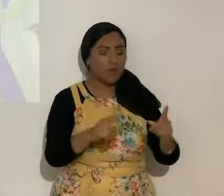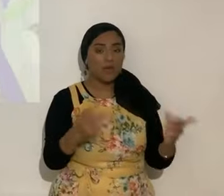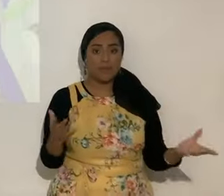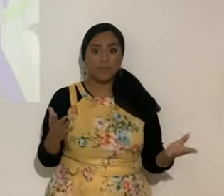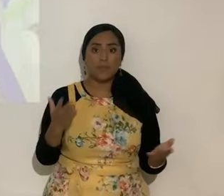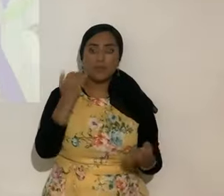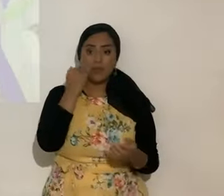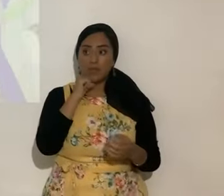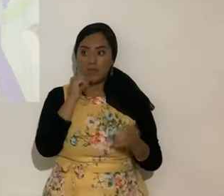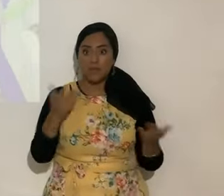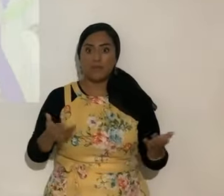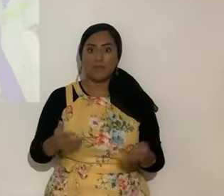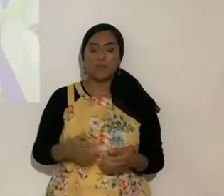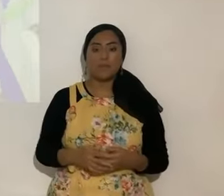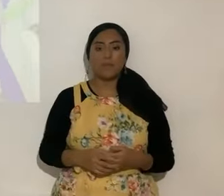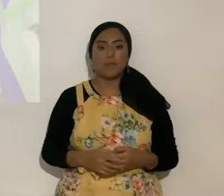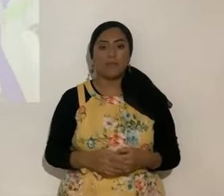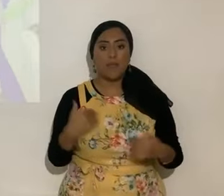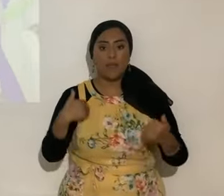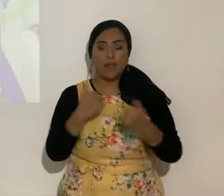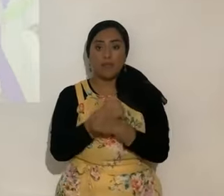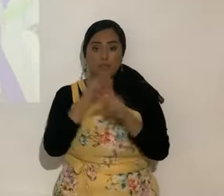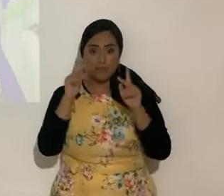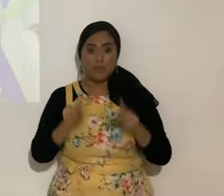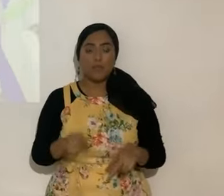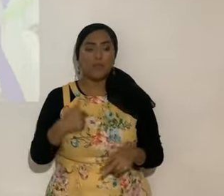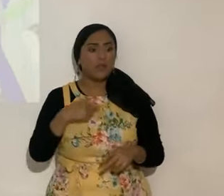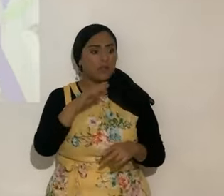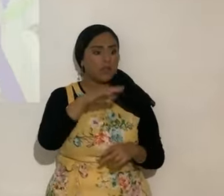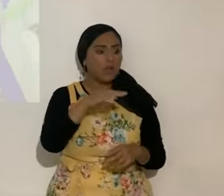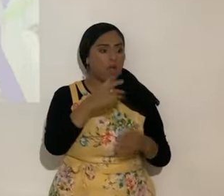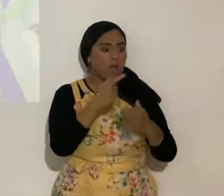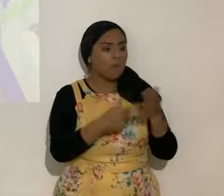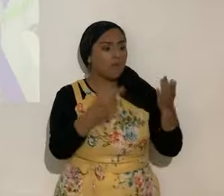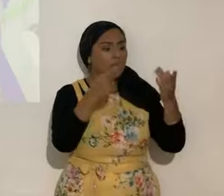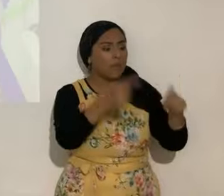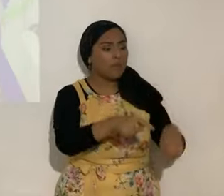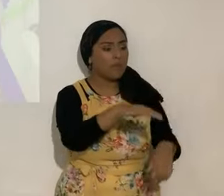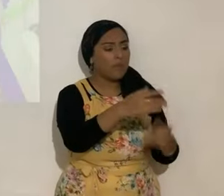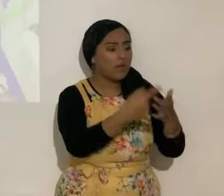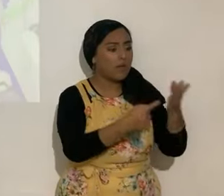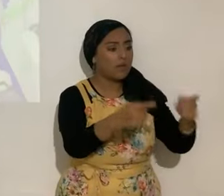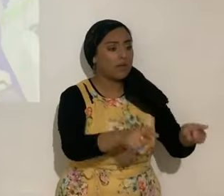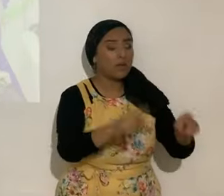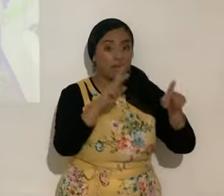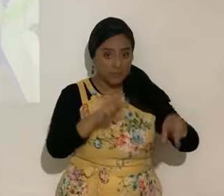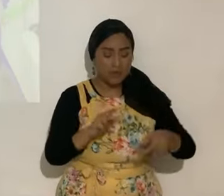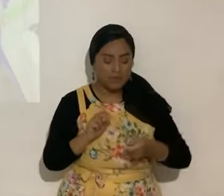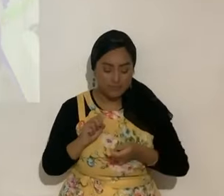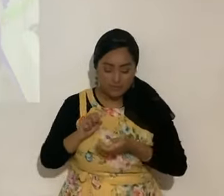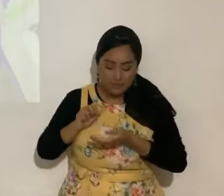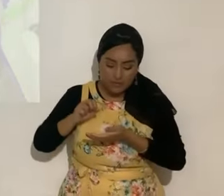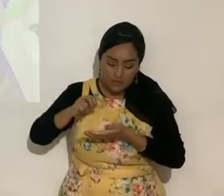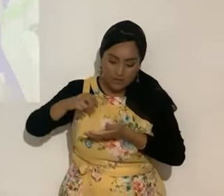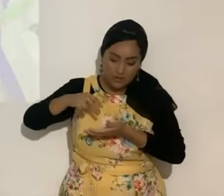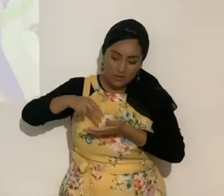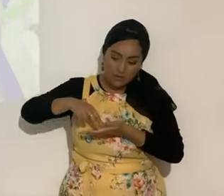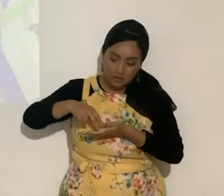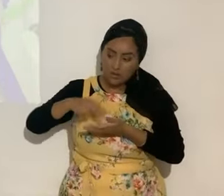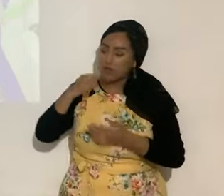yo, no estuviera yo aquí, no, amo a las personas, ¿qué te pasó? ¿qué te ocurrió? entonces se levantó su,